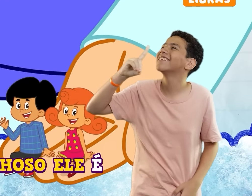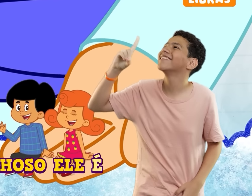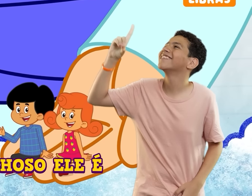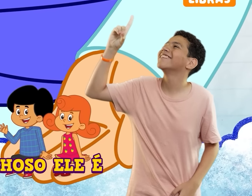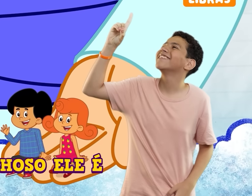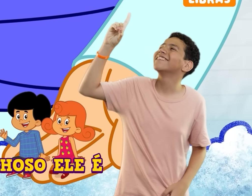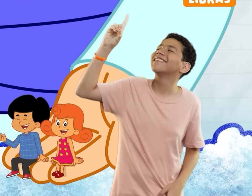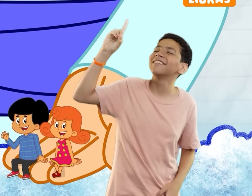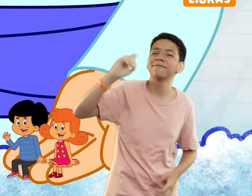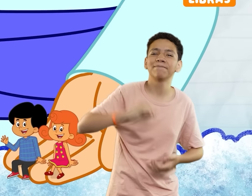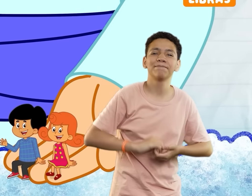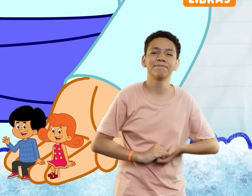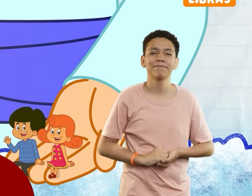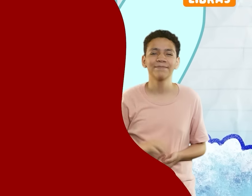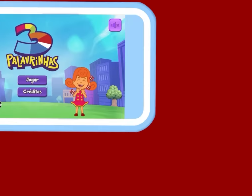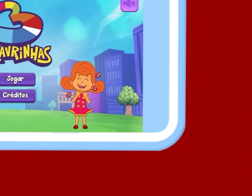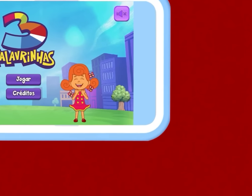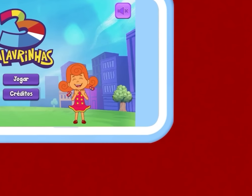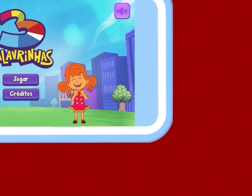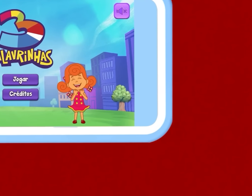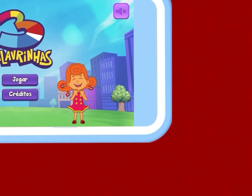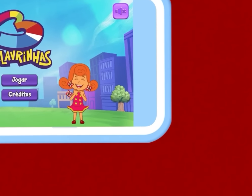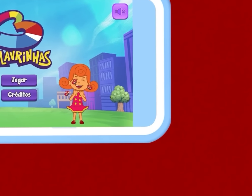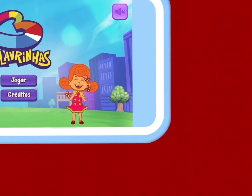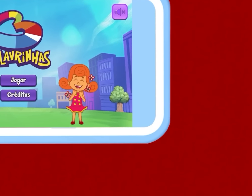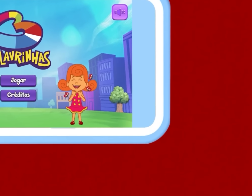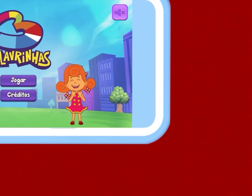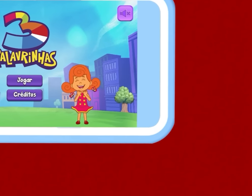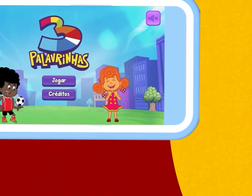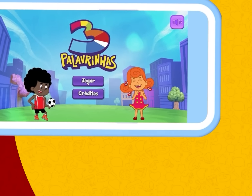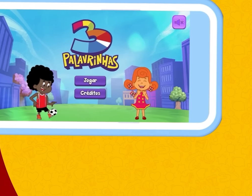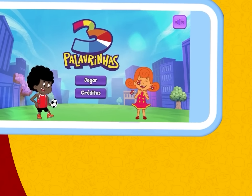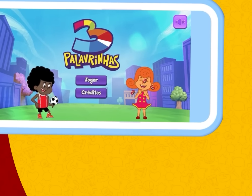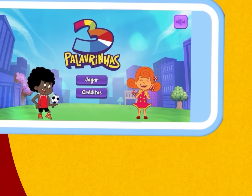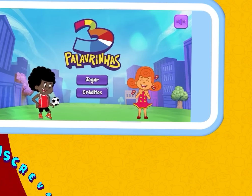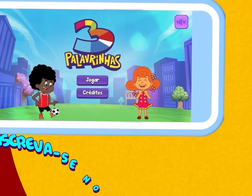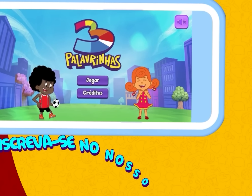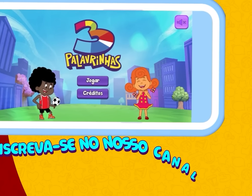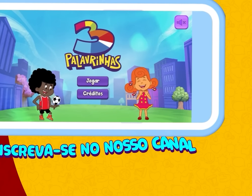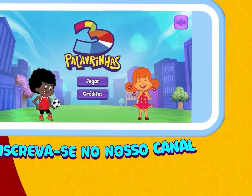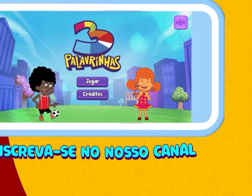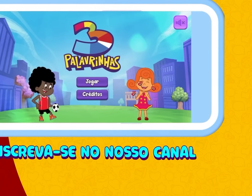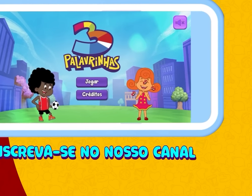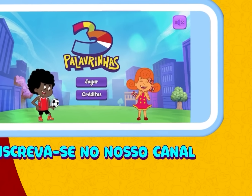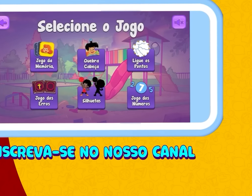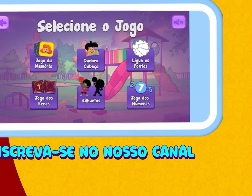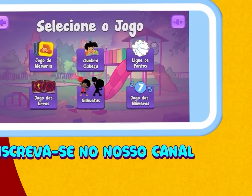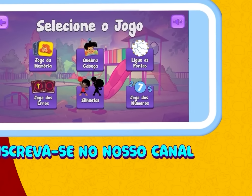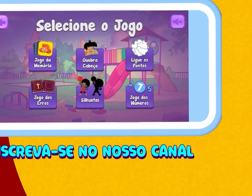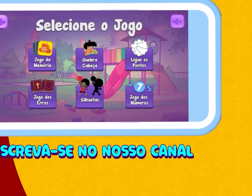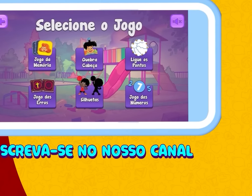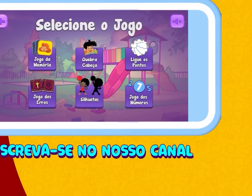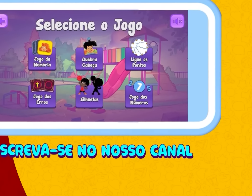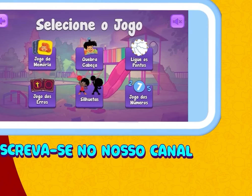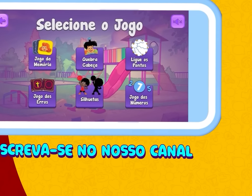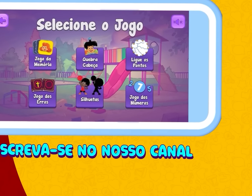Maravilhoso ele é. Oi amiguinho, antes de ir para o próximo vídeo, baixe agora o nosso